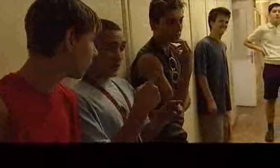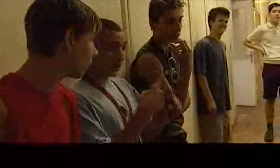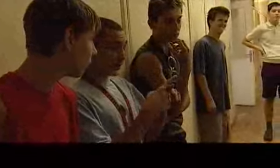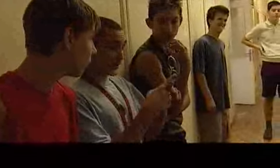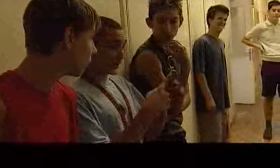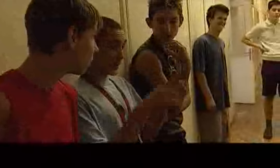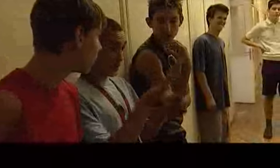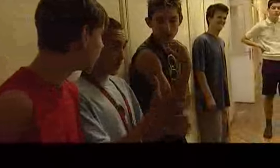Kávéspén.